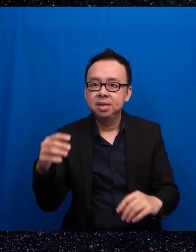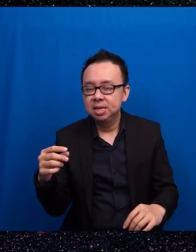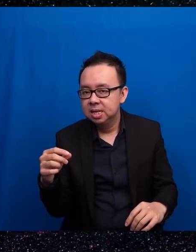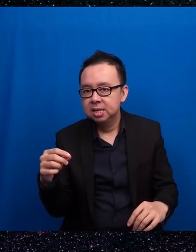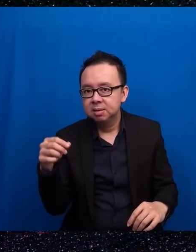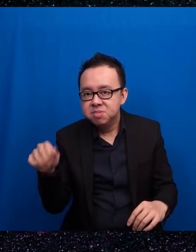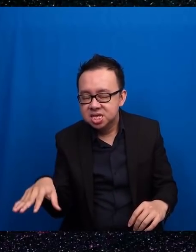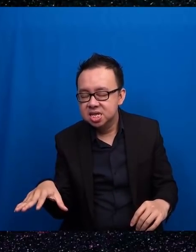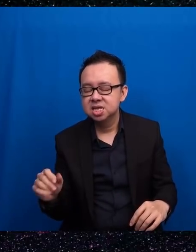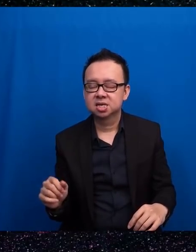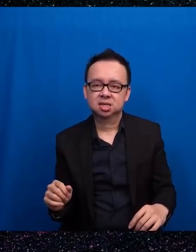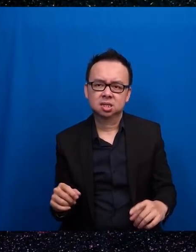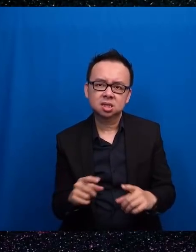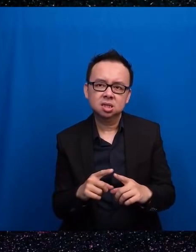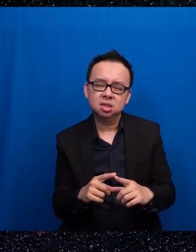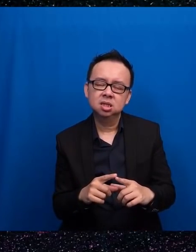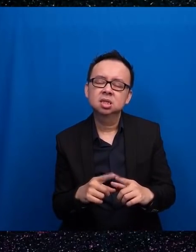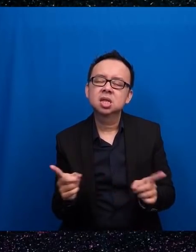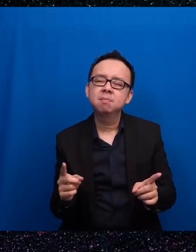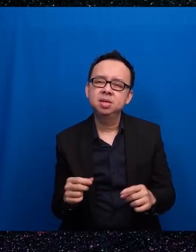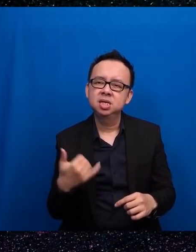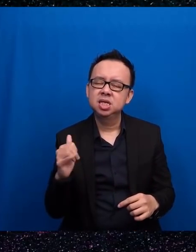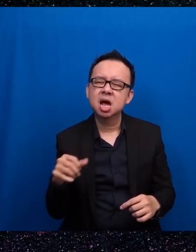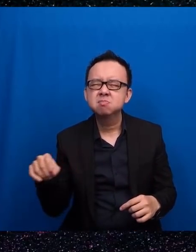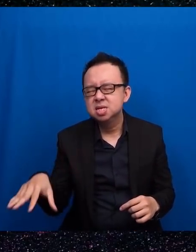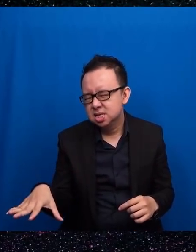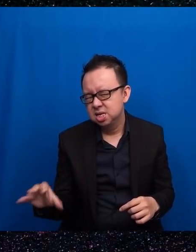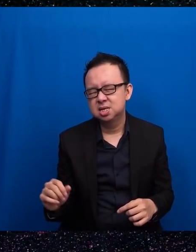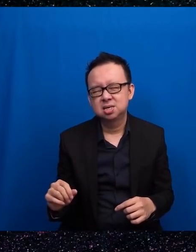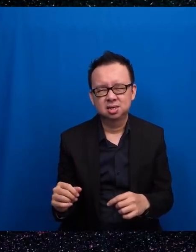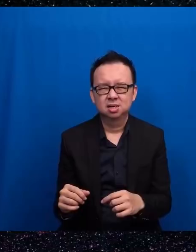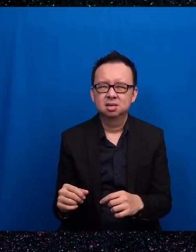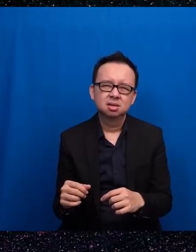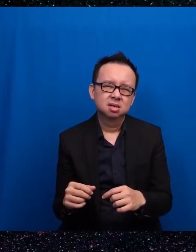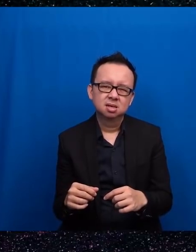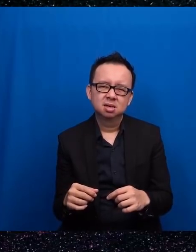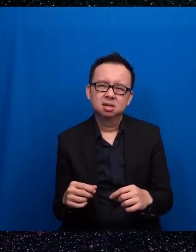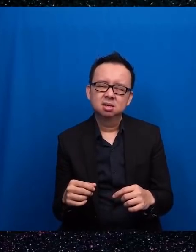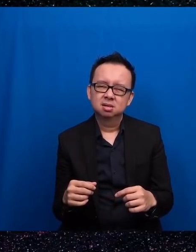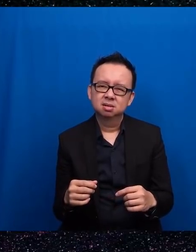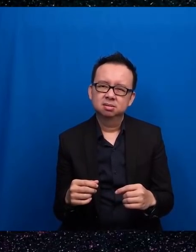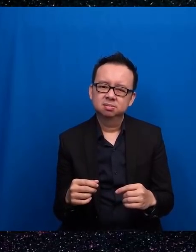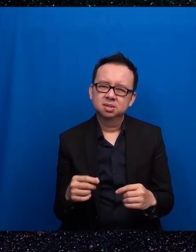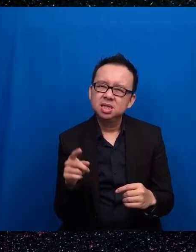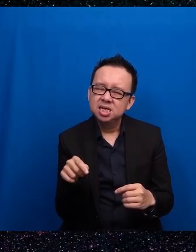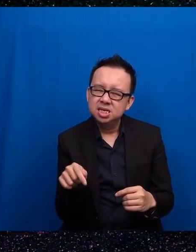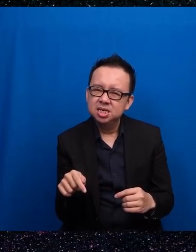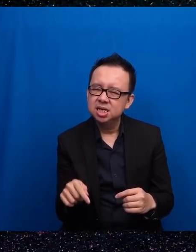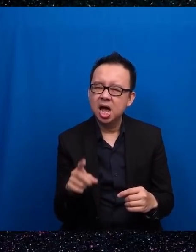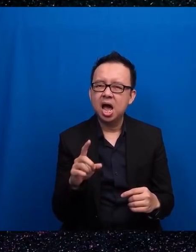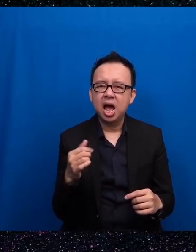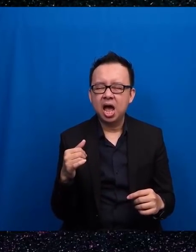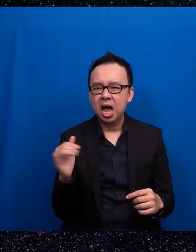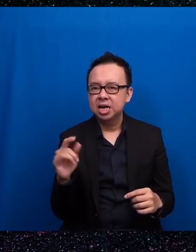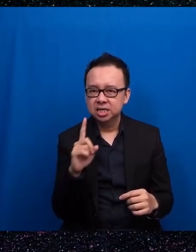fondasi. Nah yang miskin gimana? Yang makan perharian seperti apa? Disinilah waktunya ada satu currency, ada